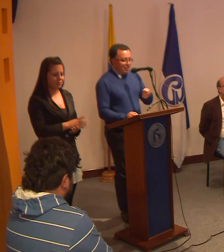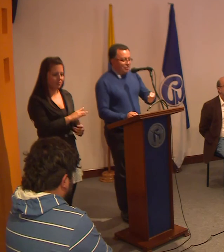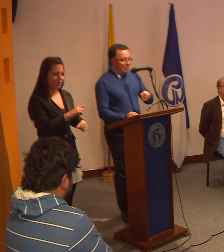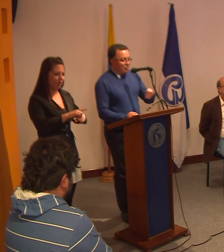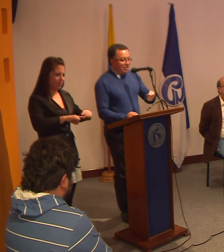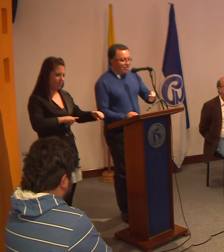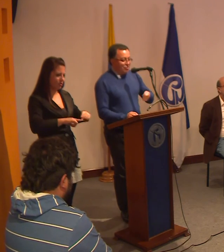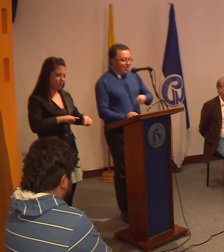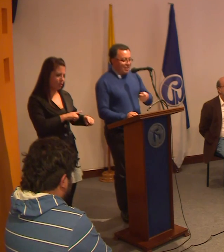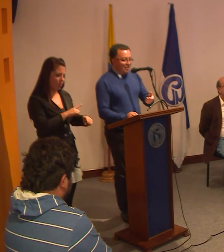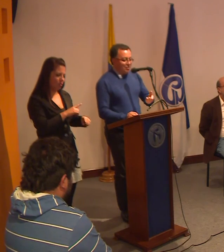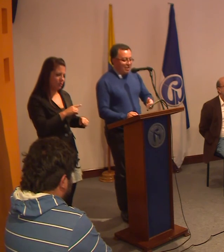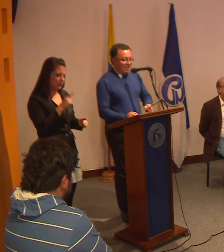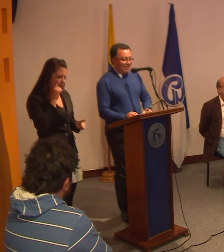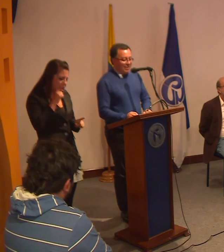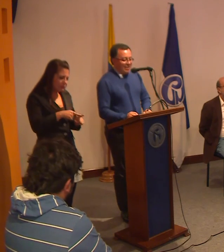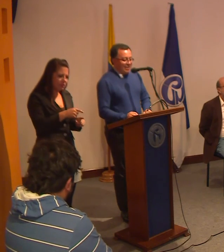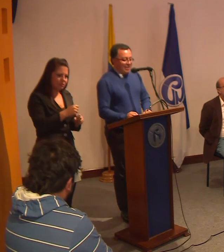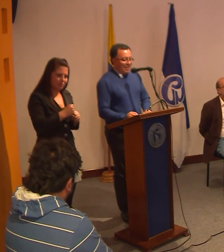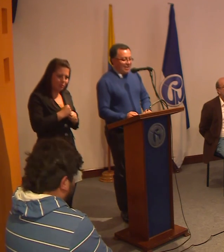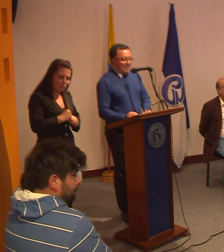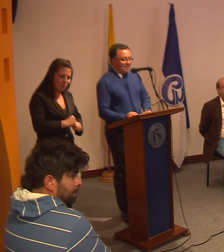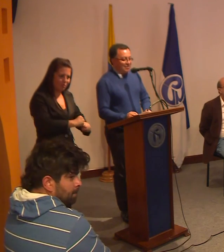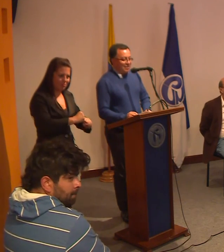el esfuerzo, el cuidado colectivo